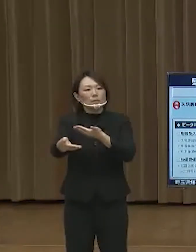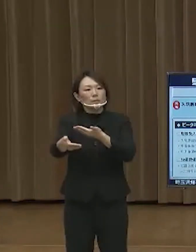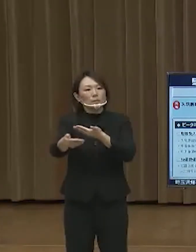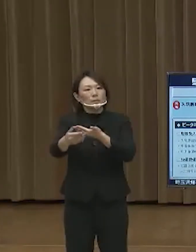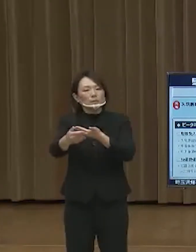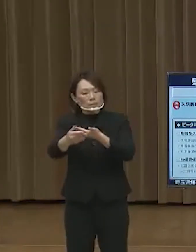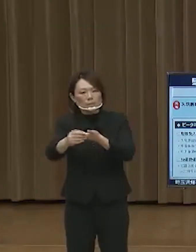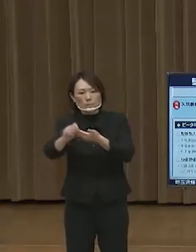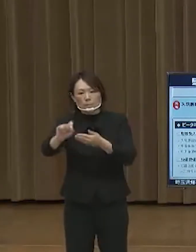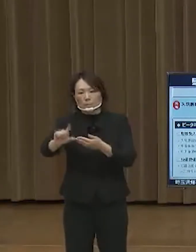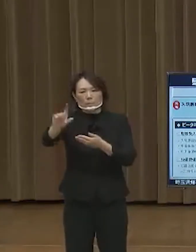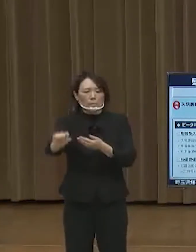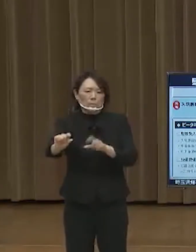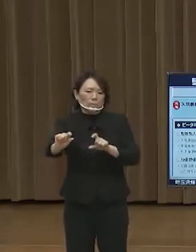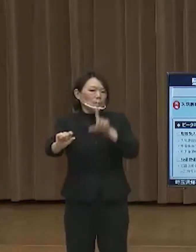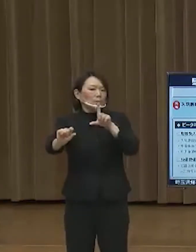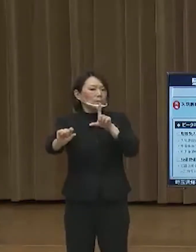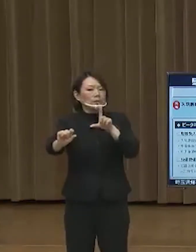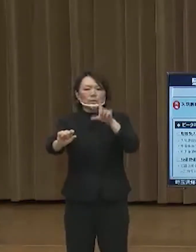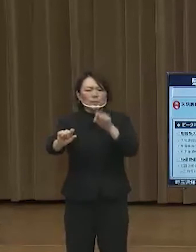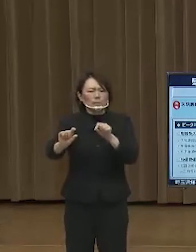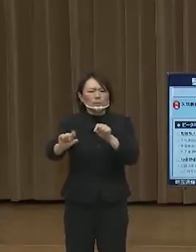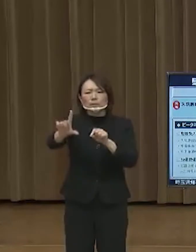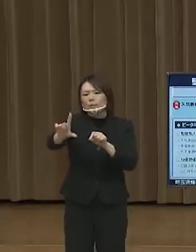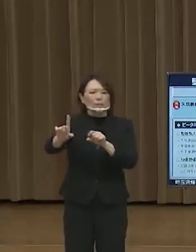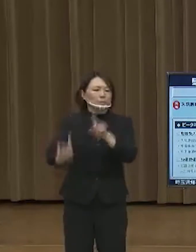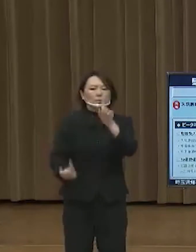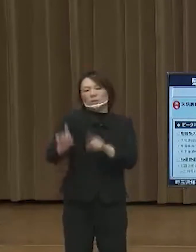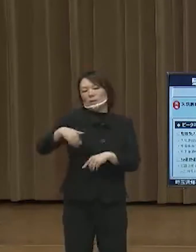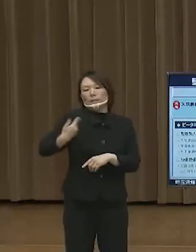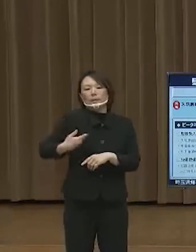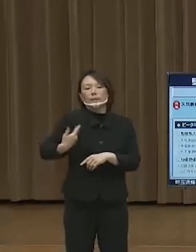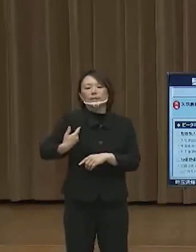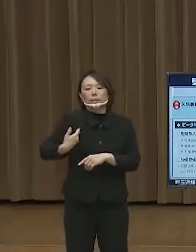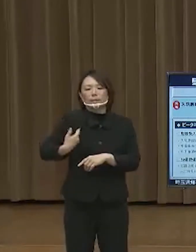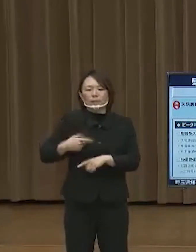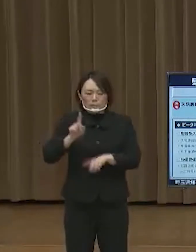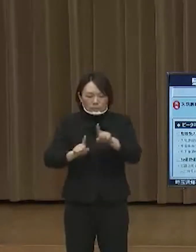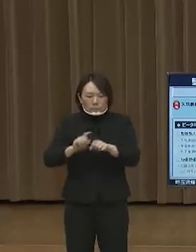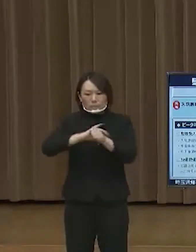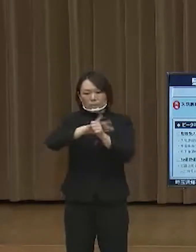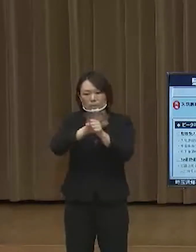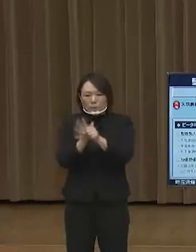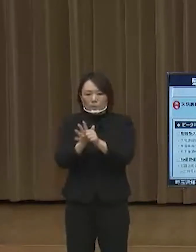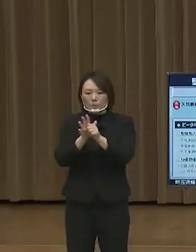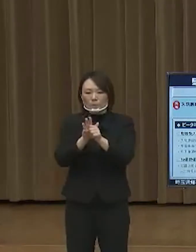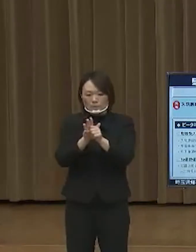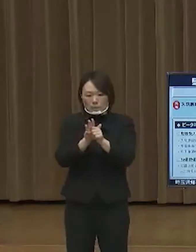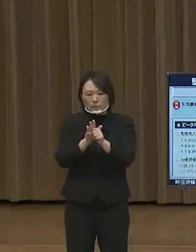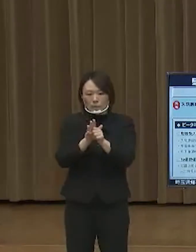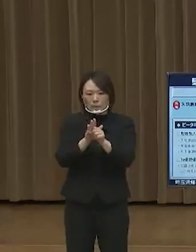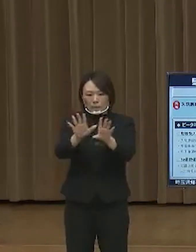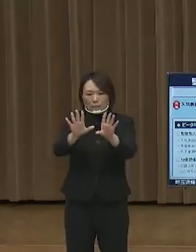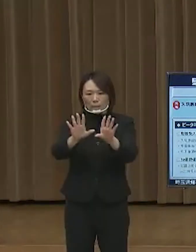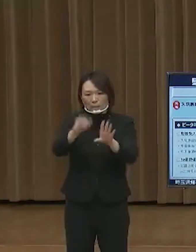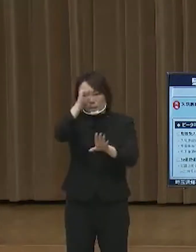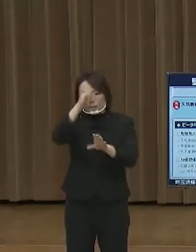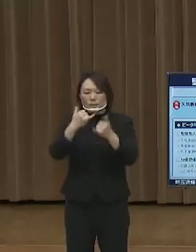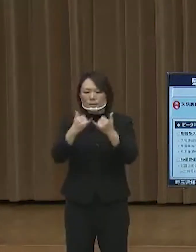補助というそういう考え方ではなくて、コロナ受け入れに伴う支援として総合的にやらせていただいております。